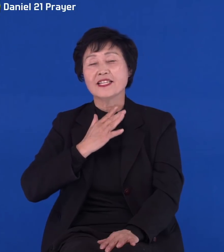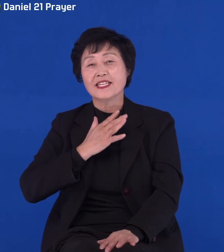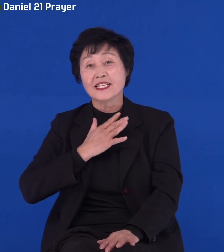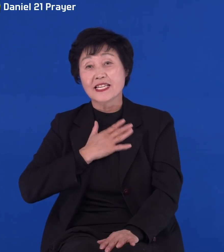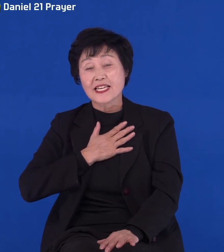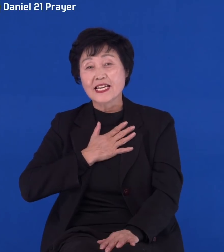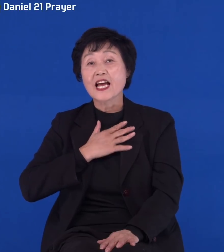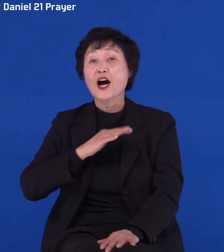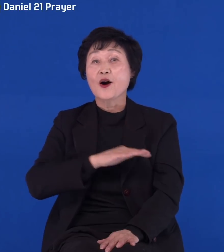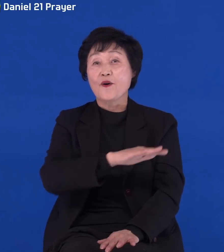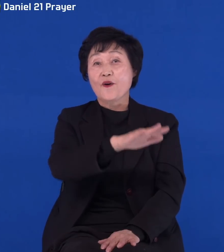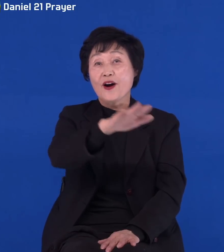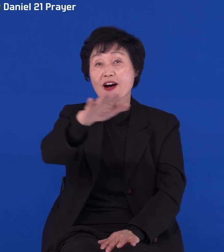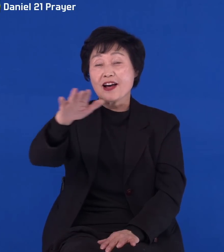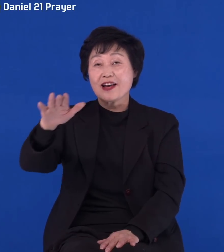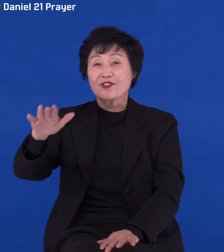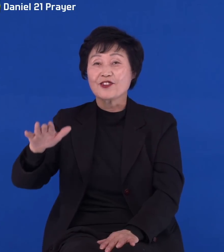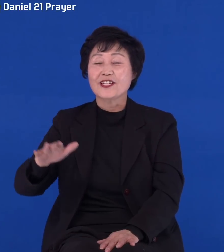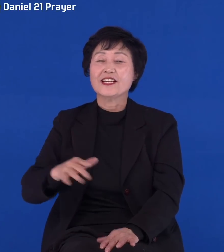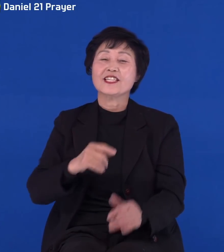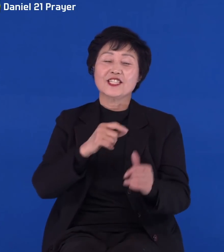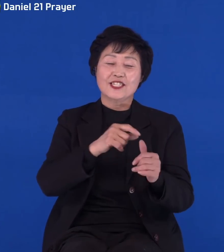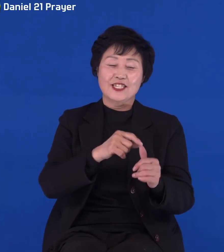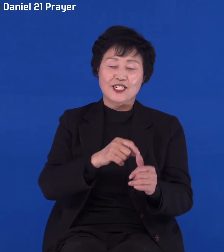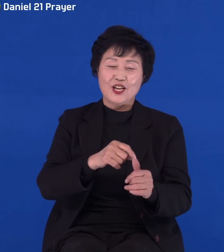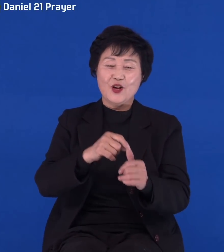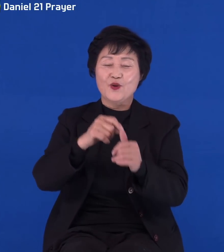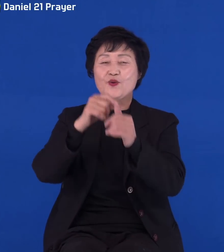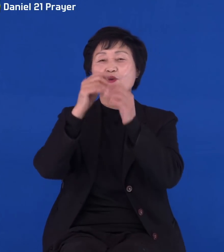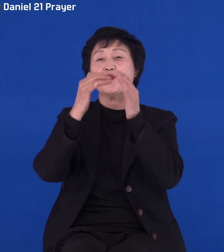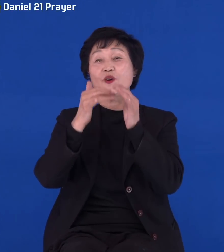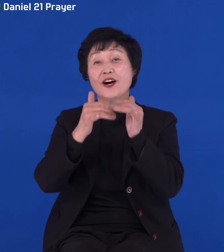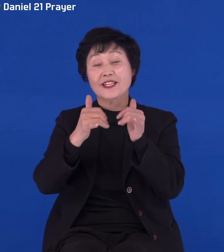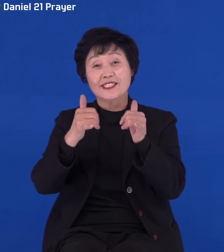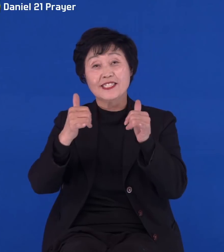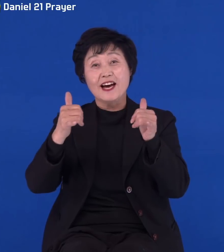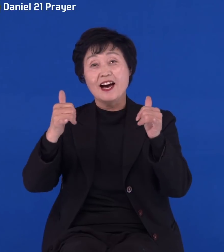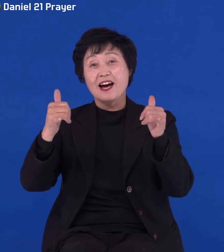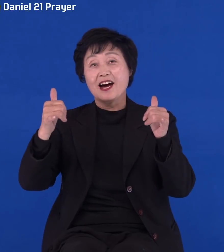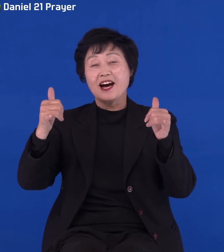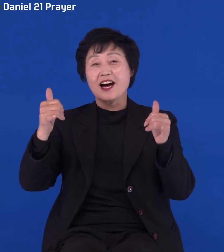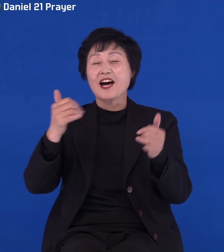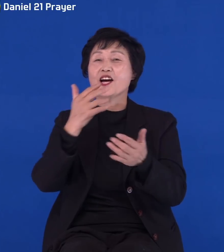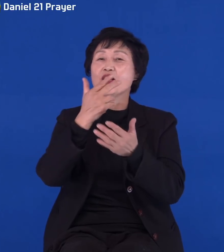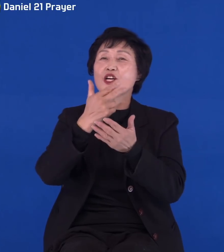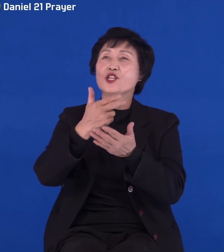주님만이 나의 마지막으로 주님만이 구원자. 모든 것, 주님만이 모든 것.